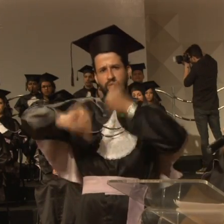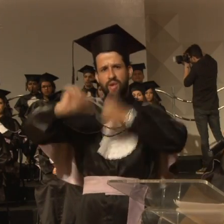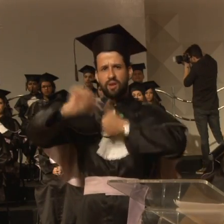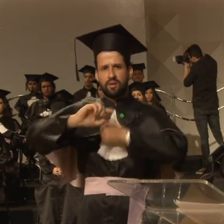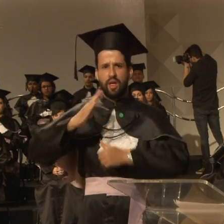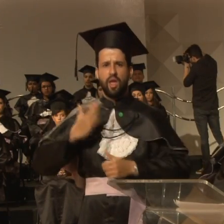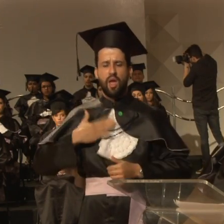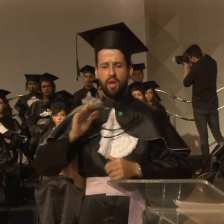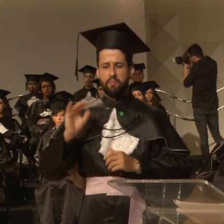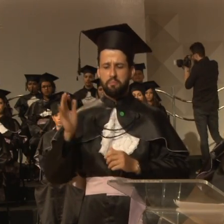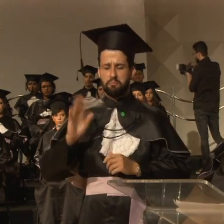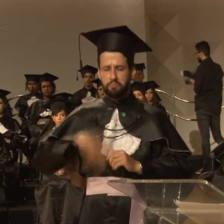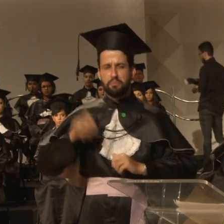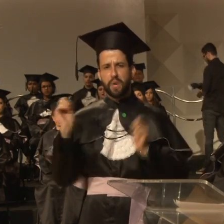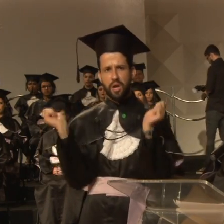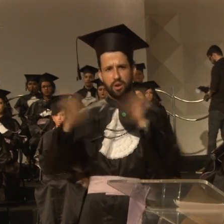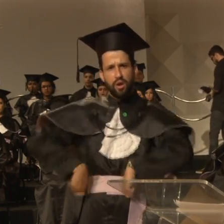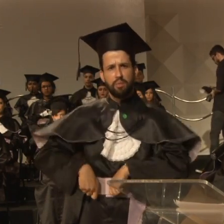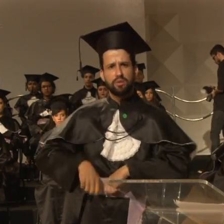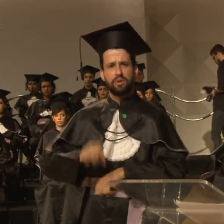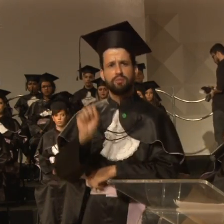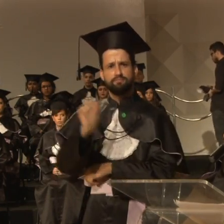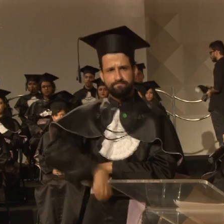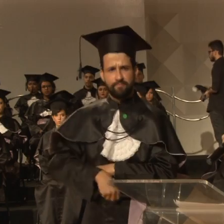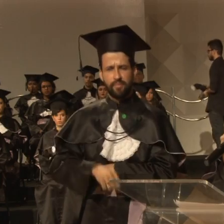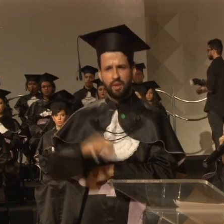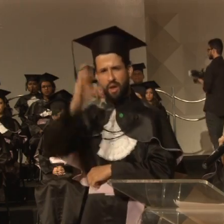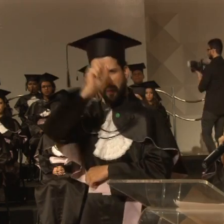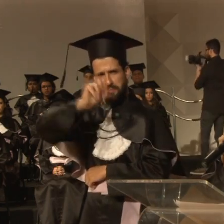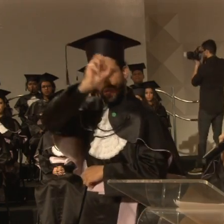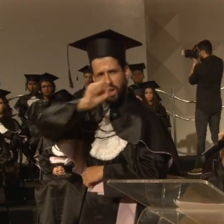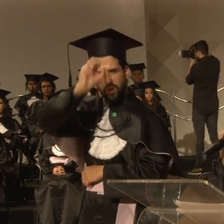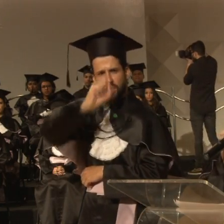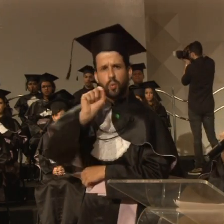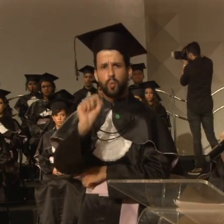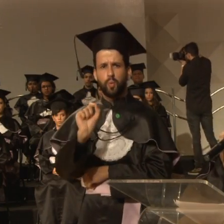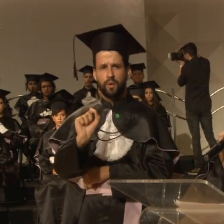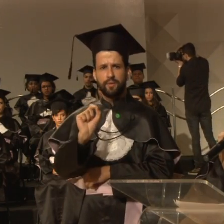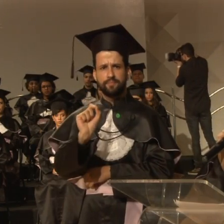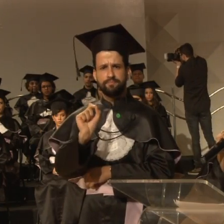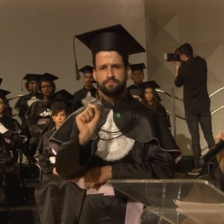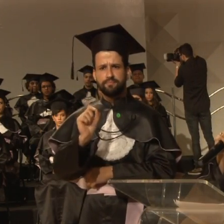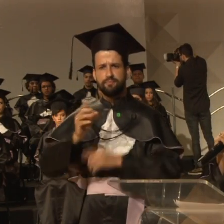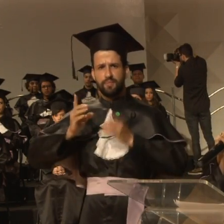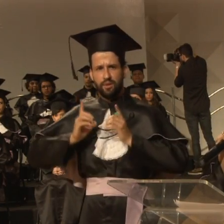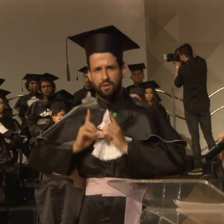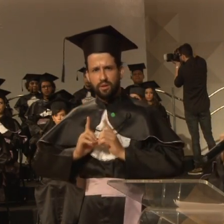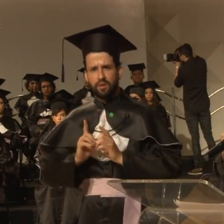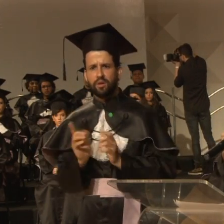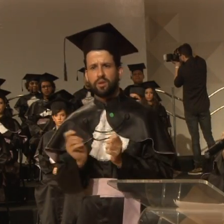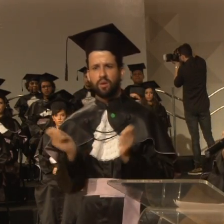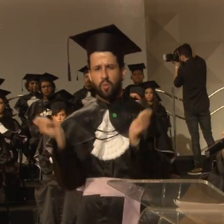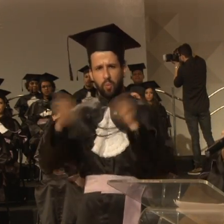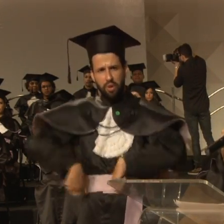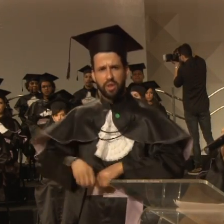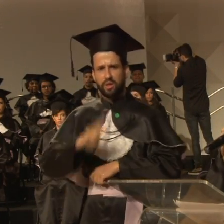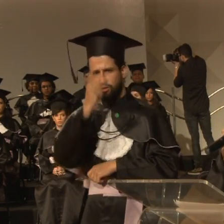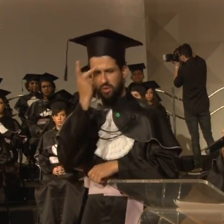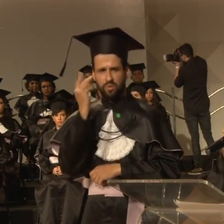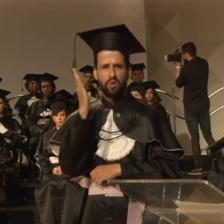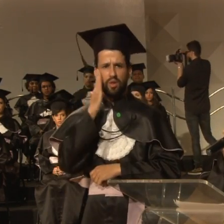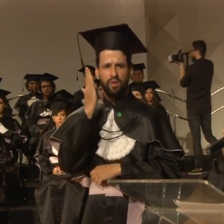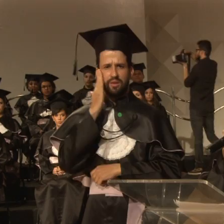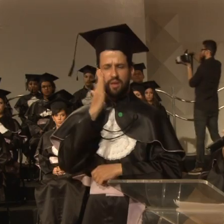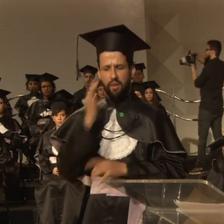minha competência. Aprendi que quando a deficiência das pessoas é reconhecida, elas